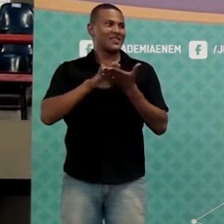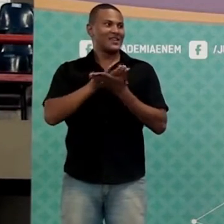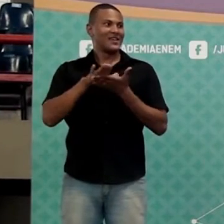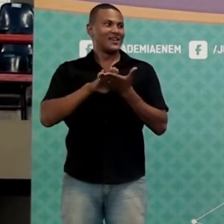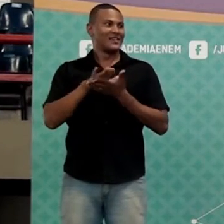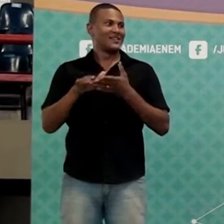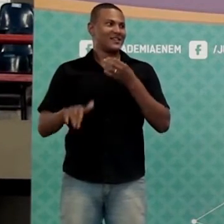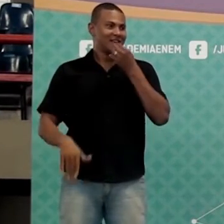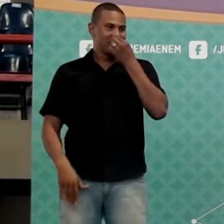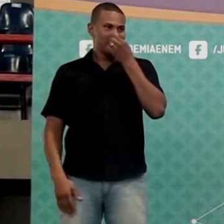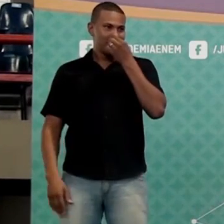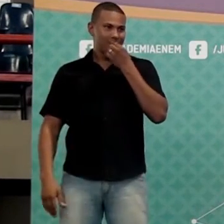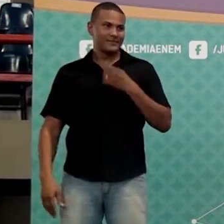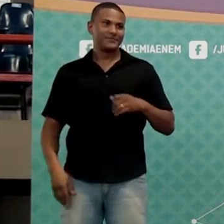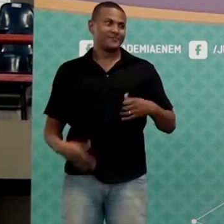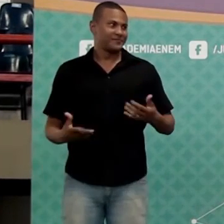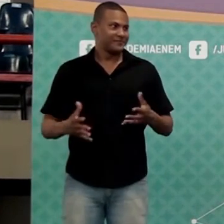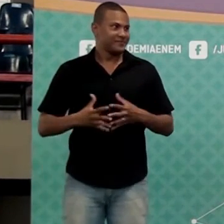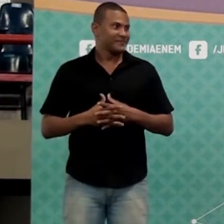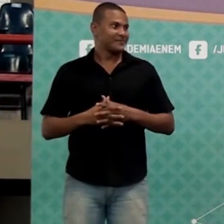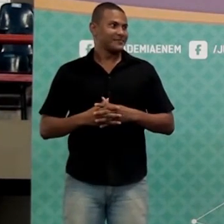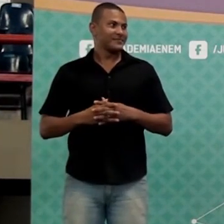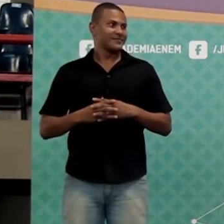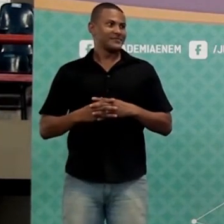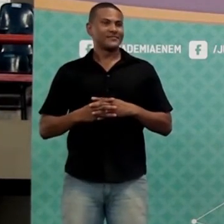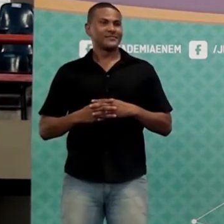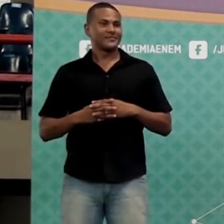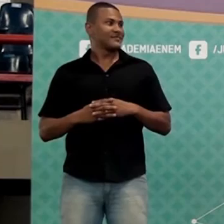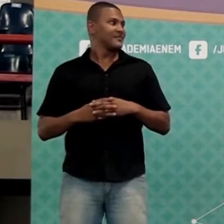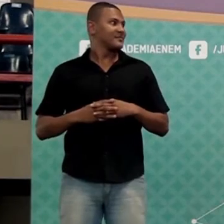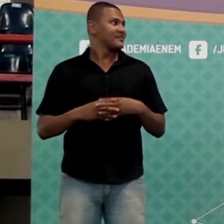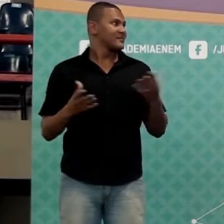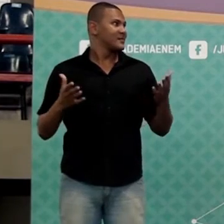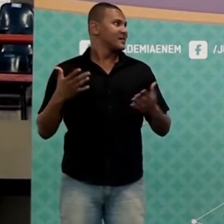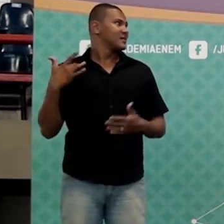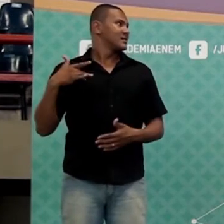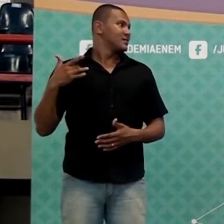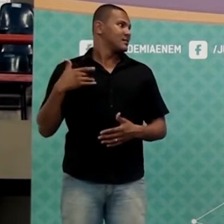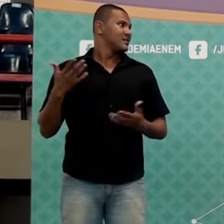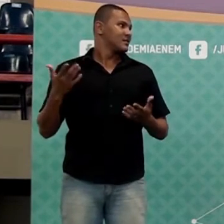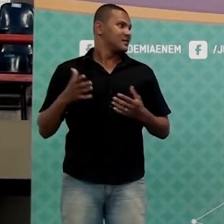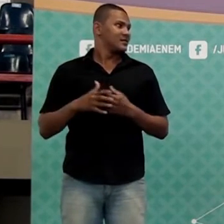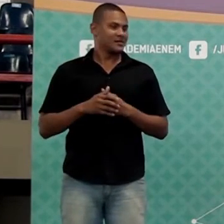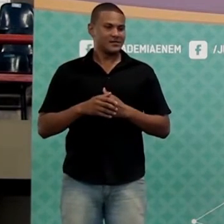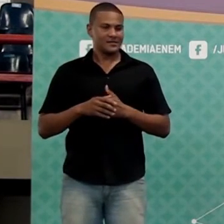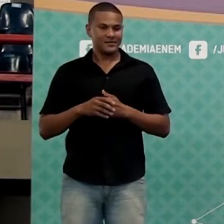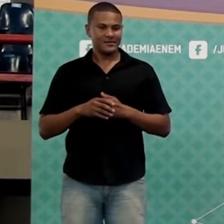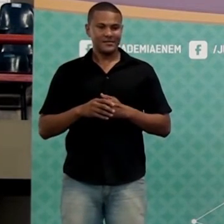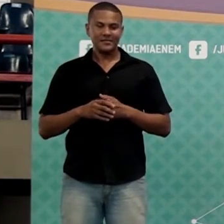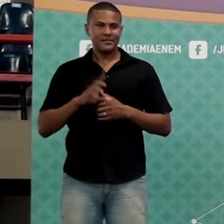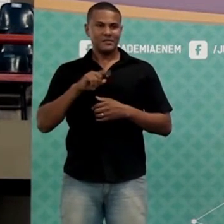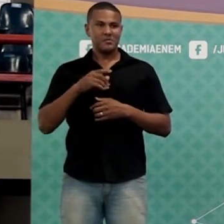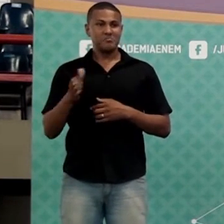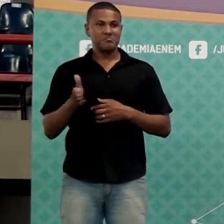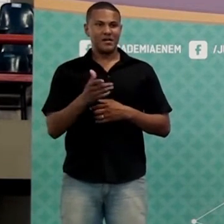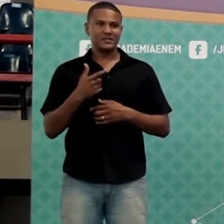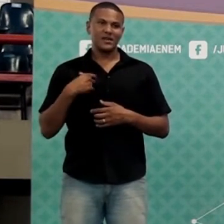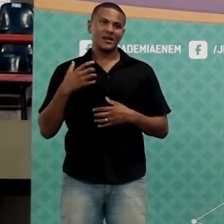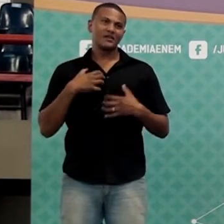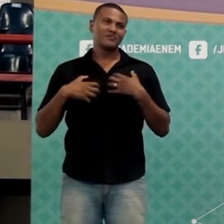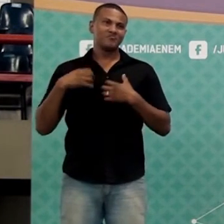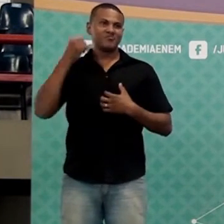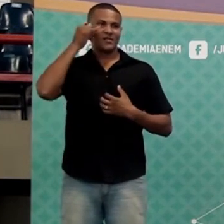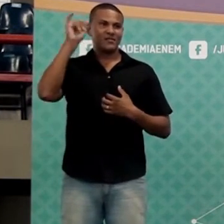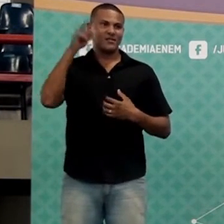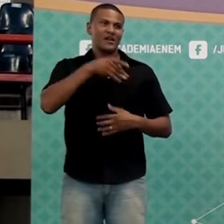Coitado do cavaleiro. Tem não, jovem, oh meu Deus. Eu fiquei com pena agora do cavaleiro. Vou até passar essa parte pro cavaleiro não ficar chateado. Mas ele